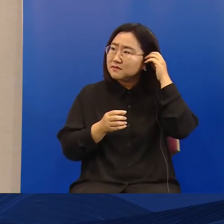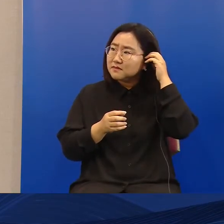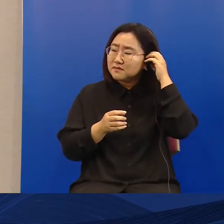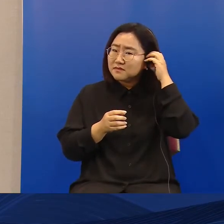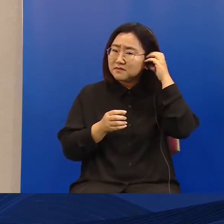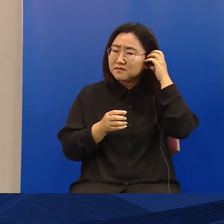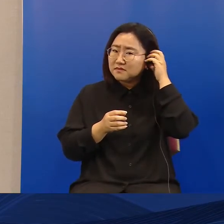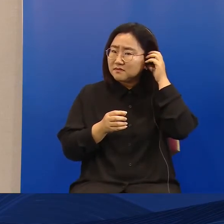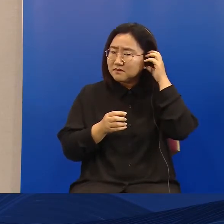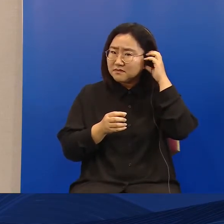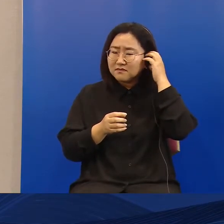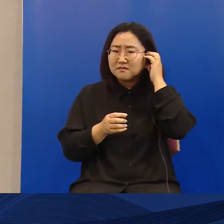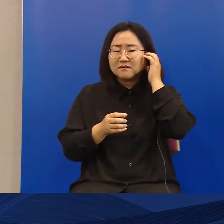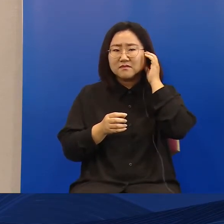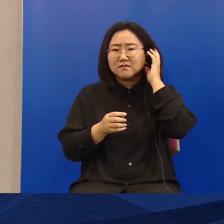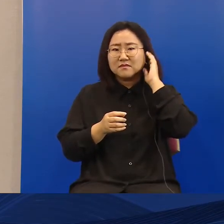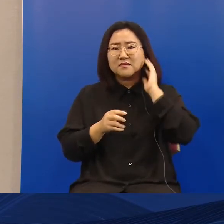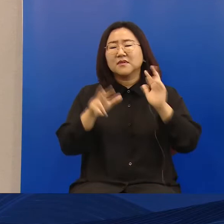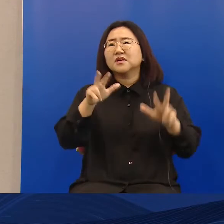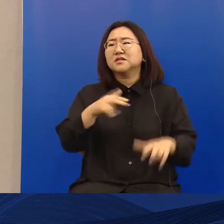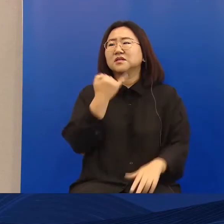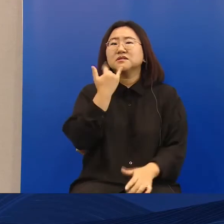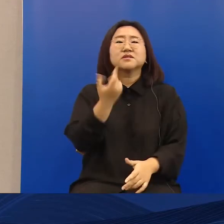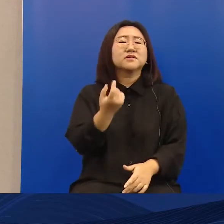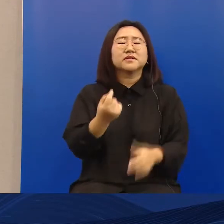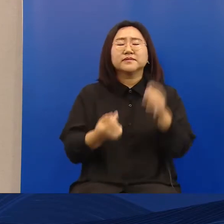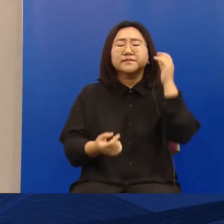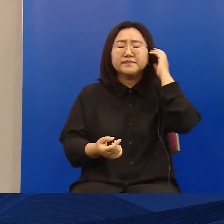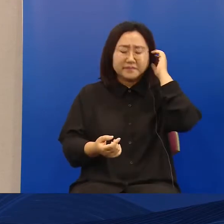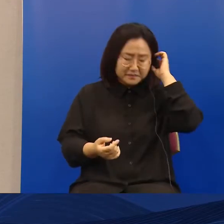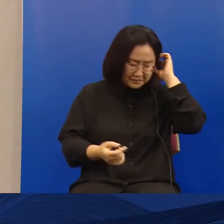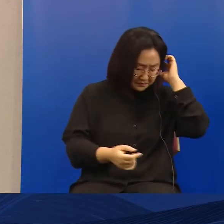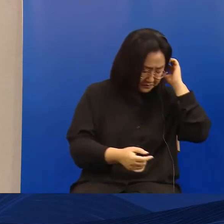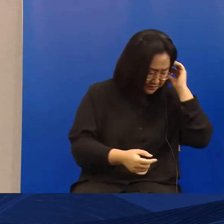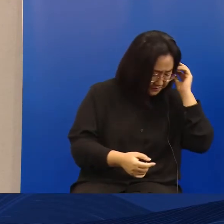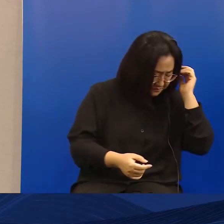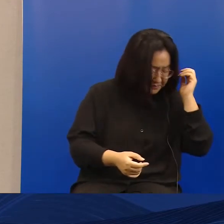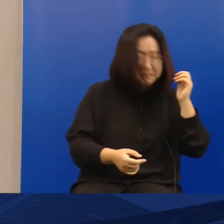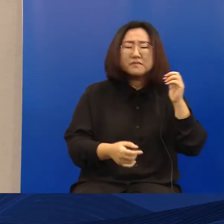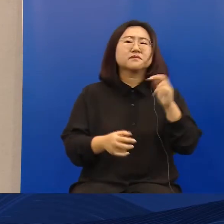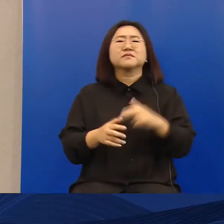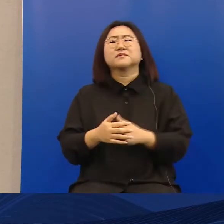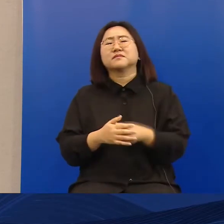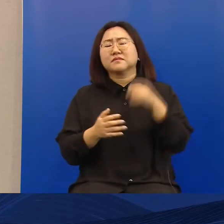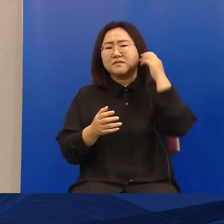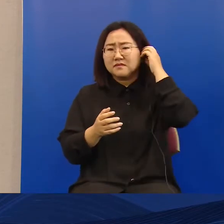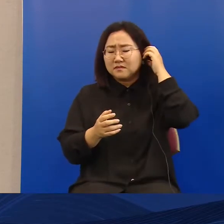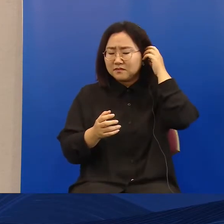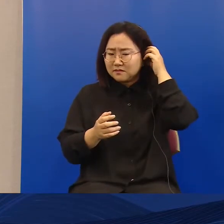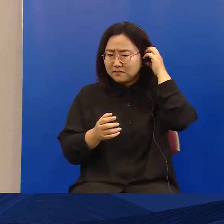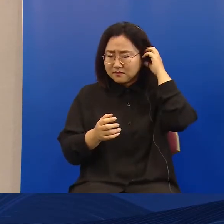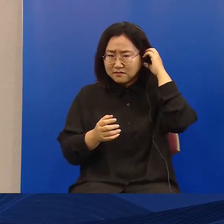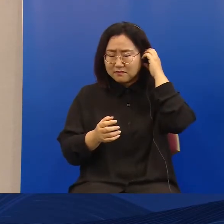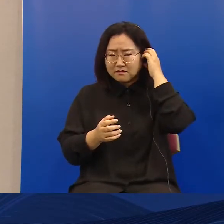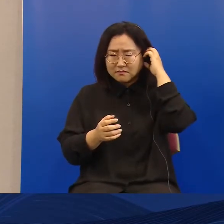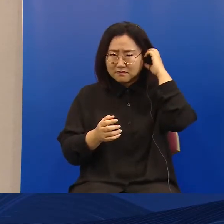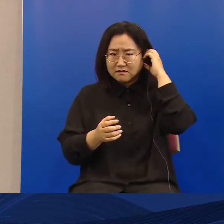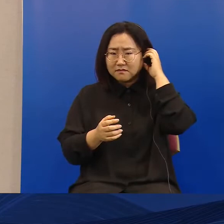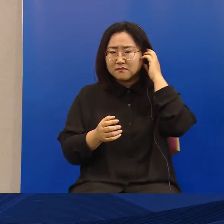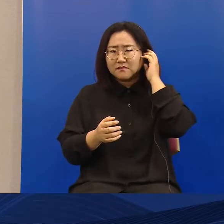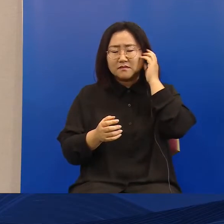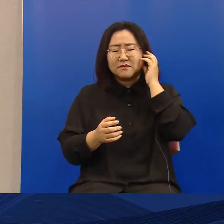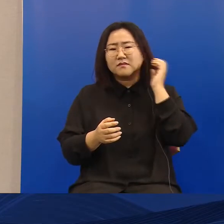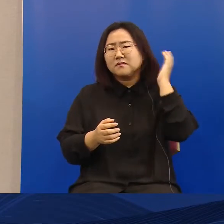들으시면 괜찮으시죠? 네, 이제 좀 나네요. 예, 알았습니다.